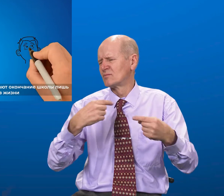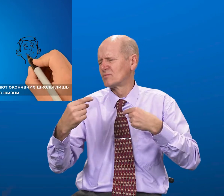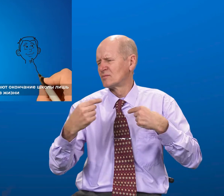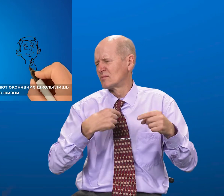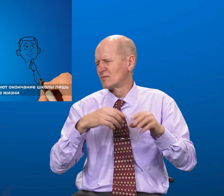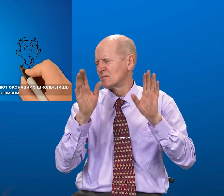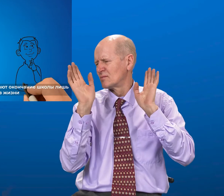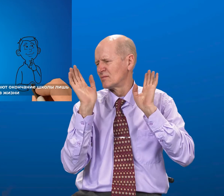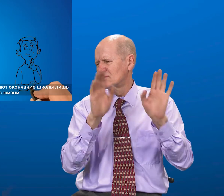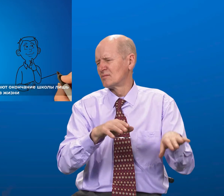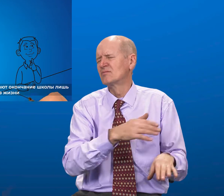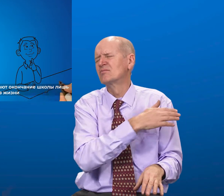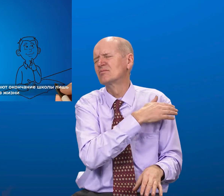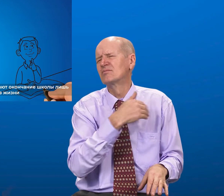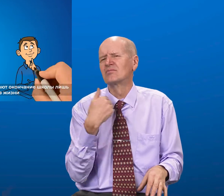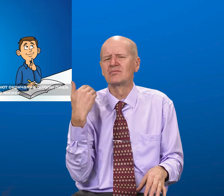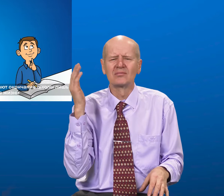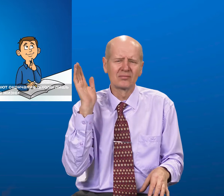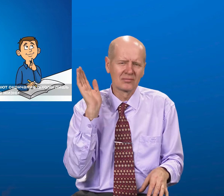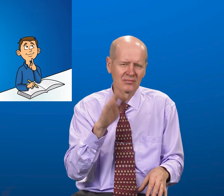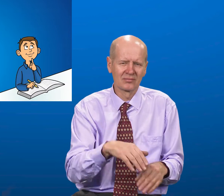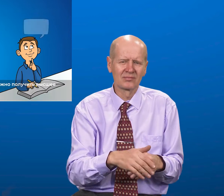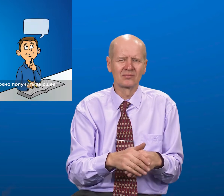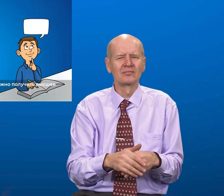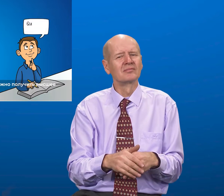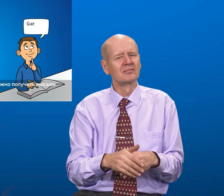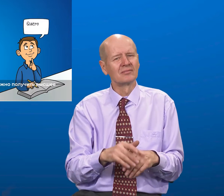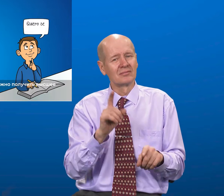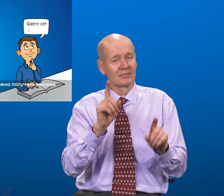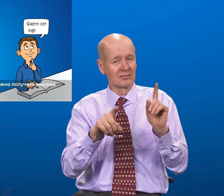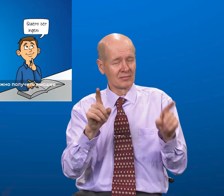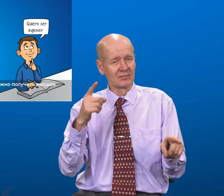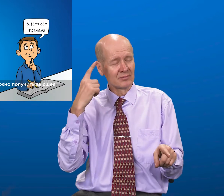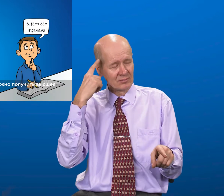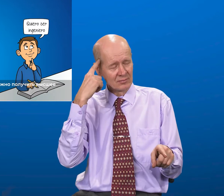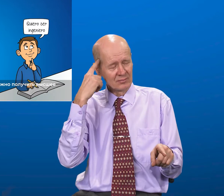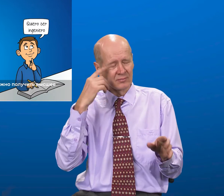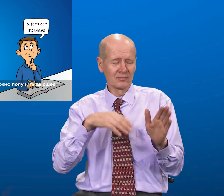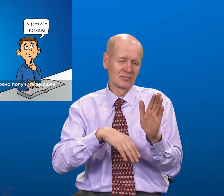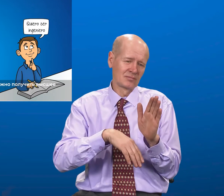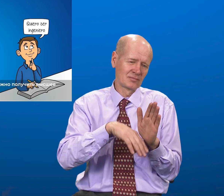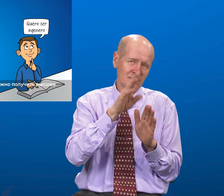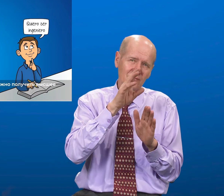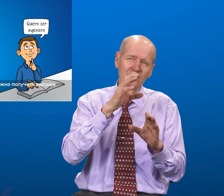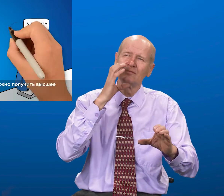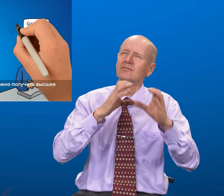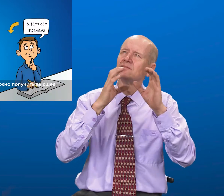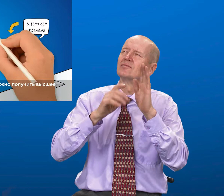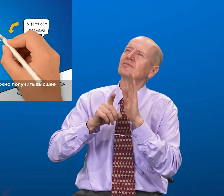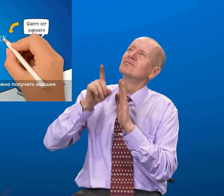окончание школы лишь завершением одного этапа в жизни и началом другого, лучшего этапа, когда